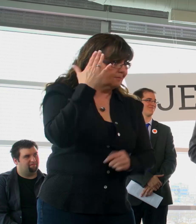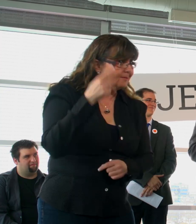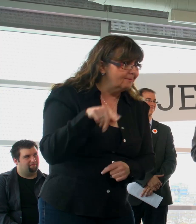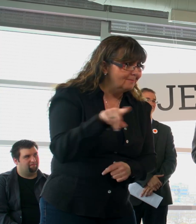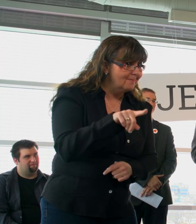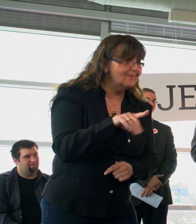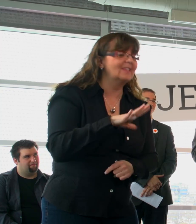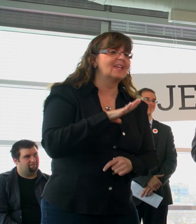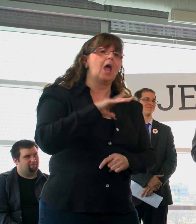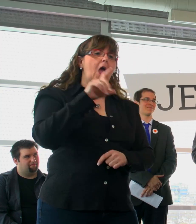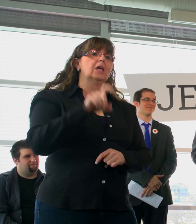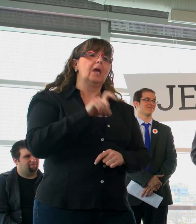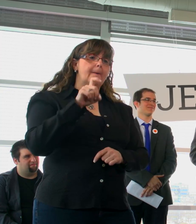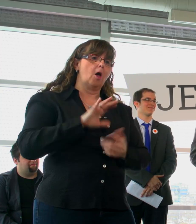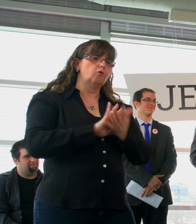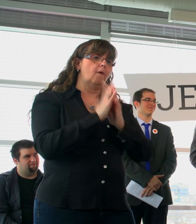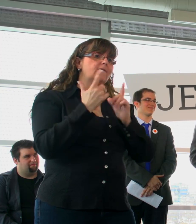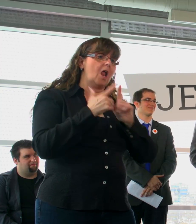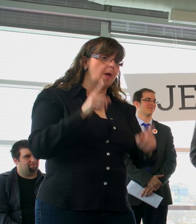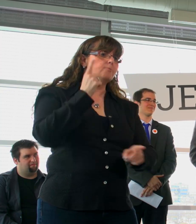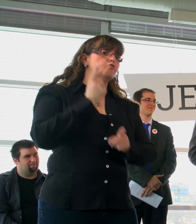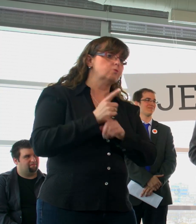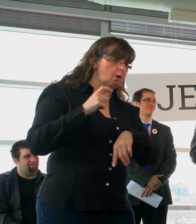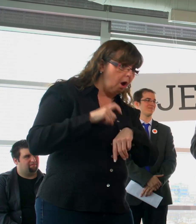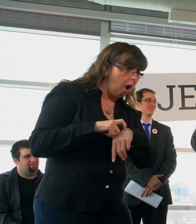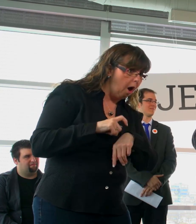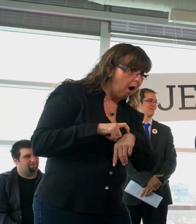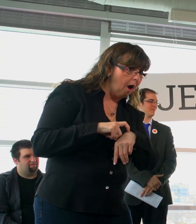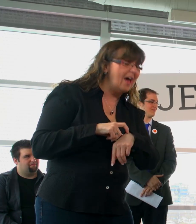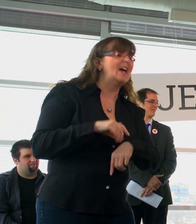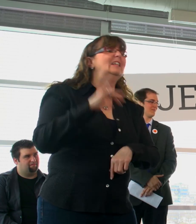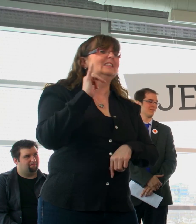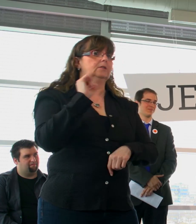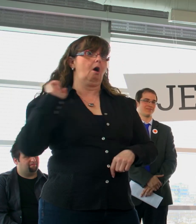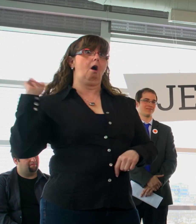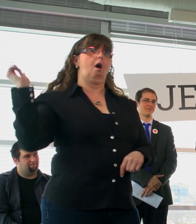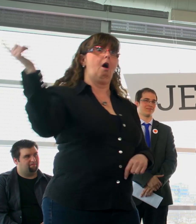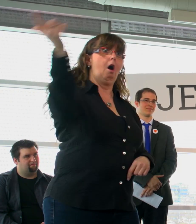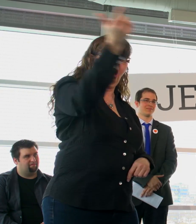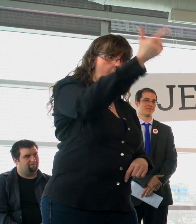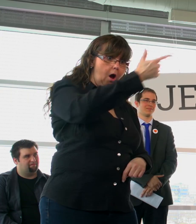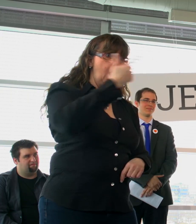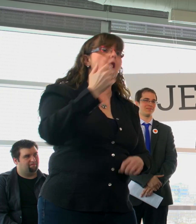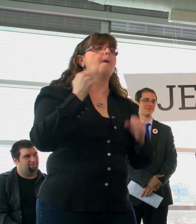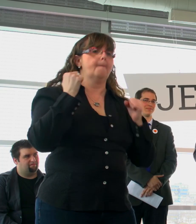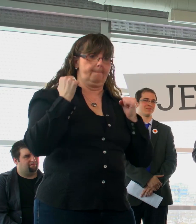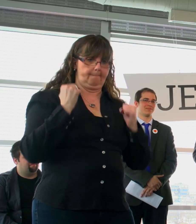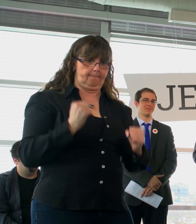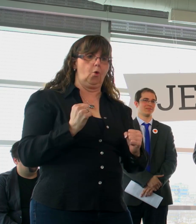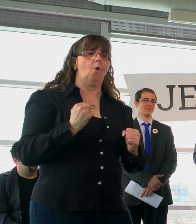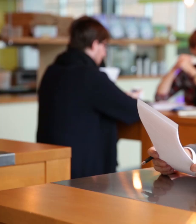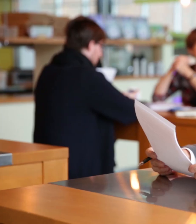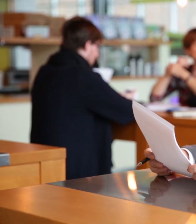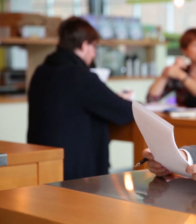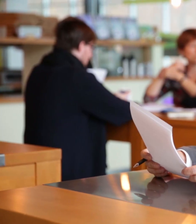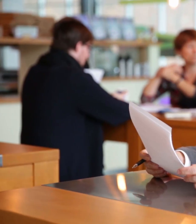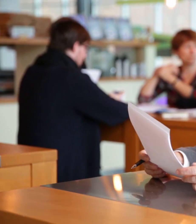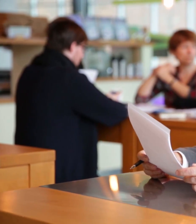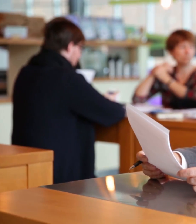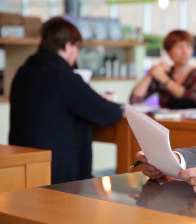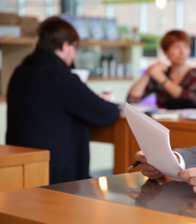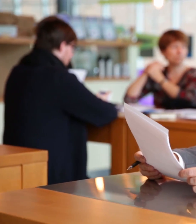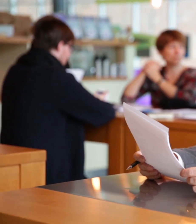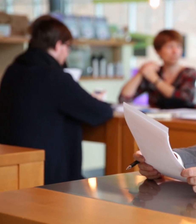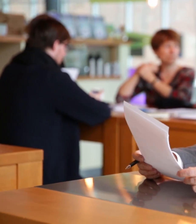possible. Le Québec ne sera libre et juste que quand tout le monde pourra vivre dans la dignité. À